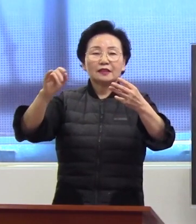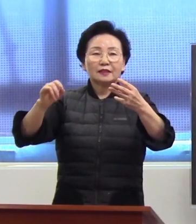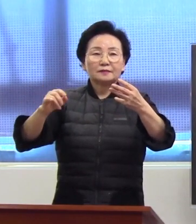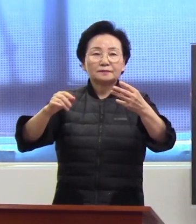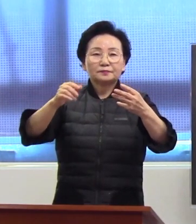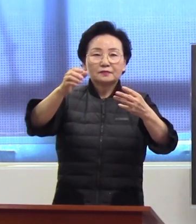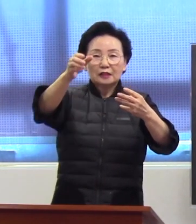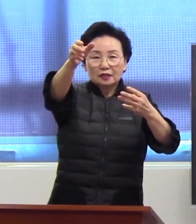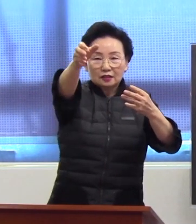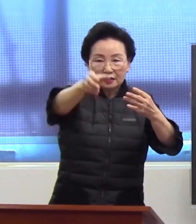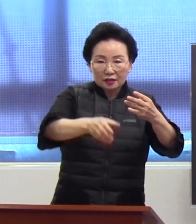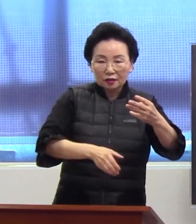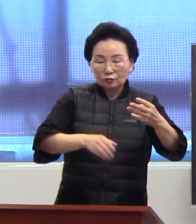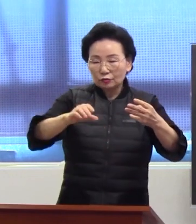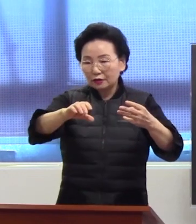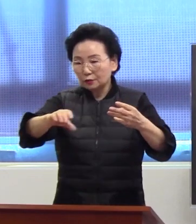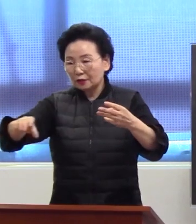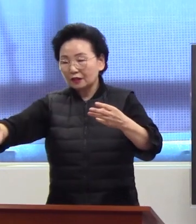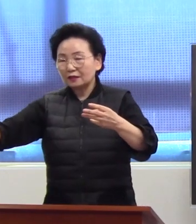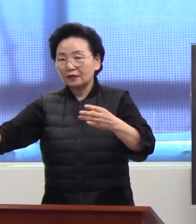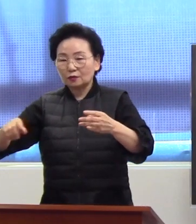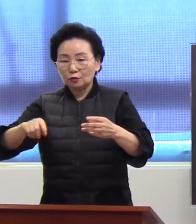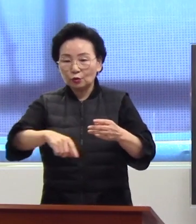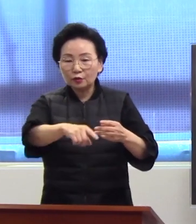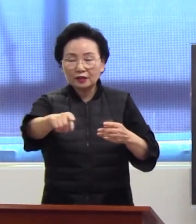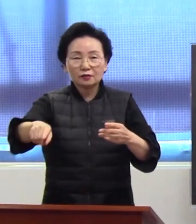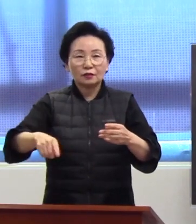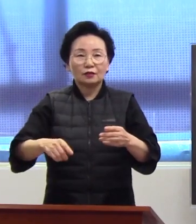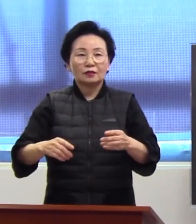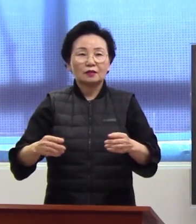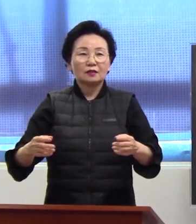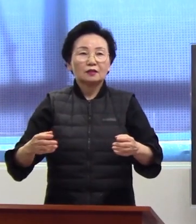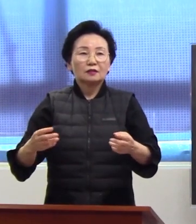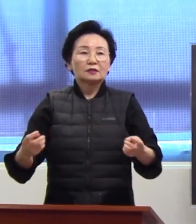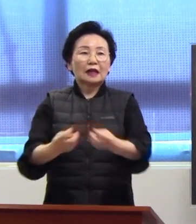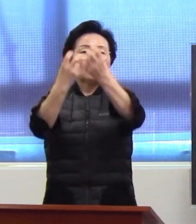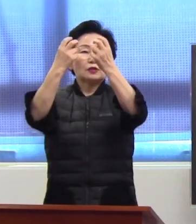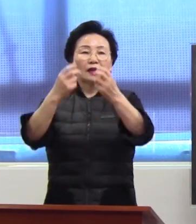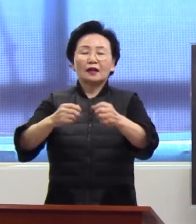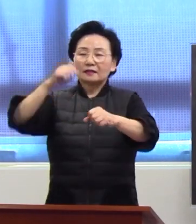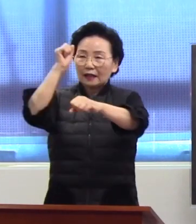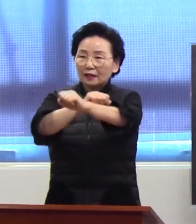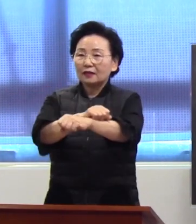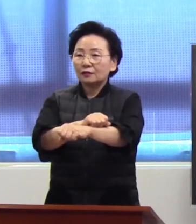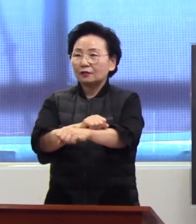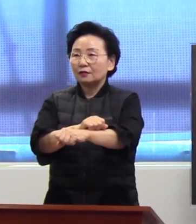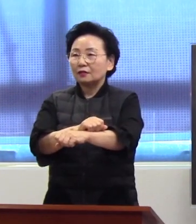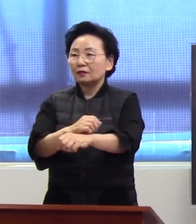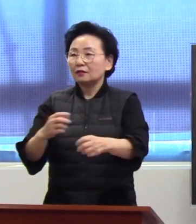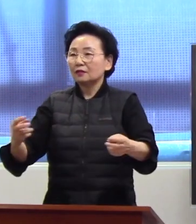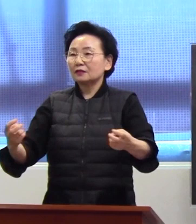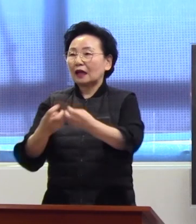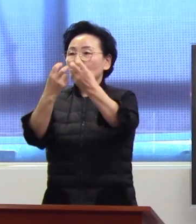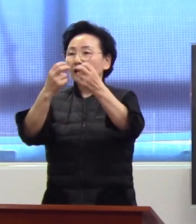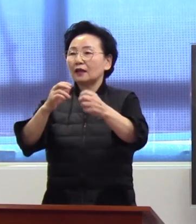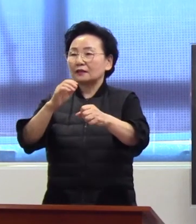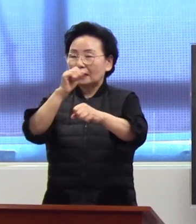삼거리인데 이렇게 길이 있고 이렇게 있는데 여기서 사고가 잘 나요. 사고가 잘